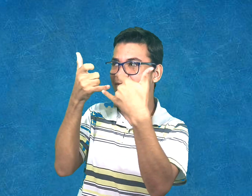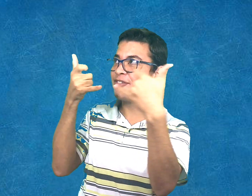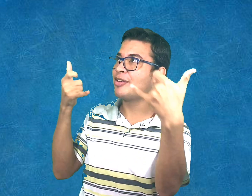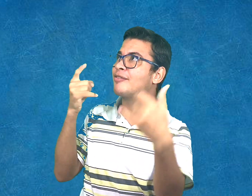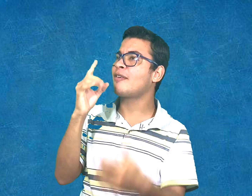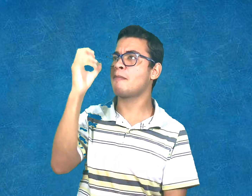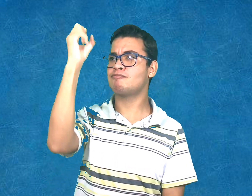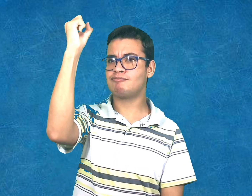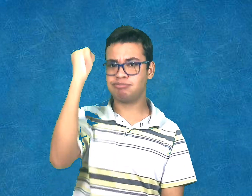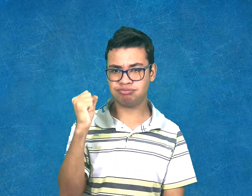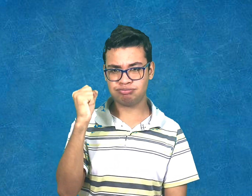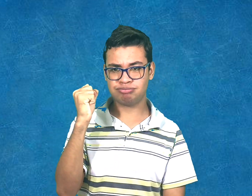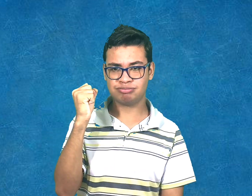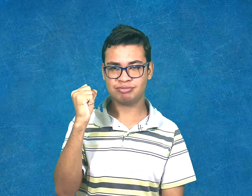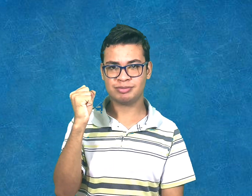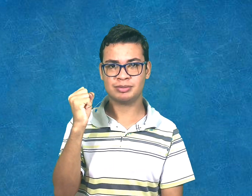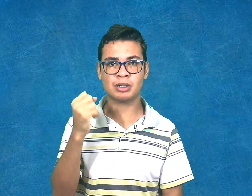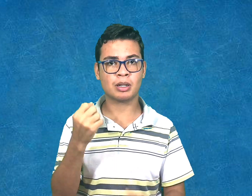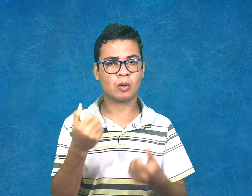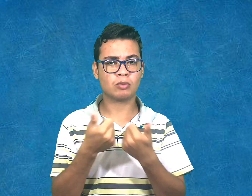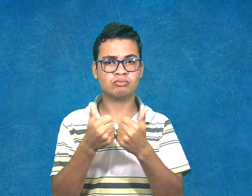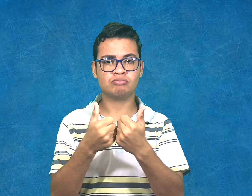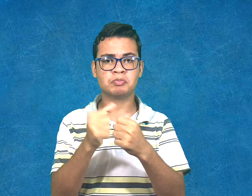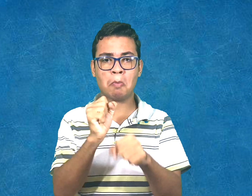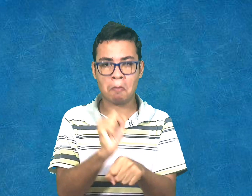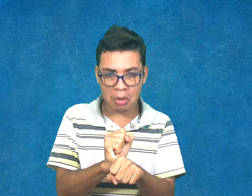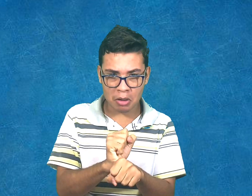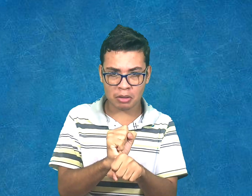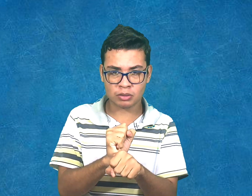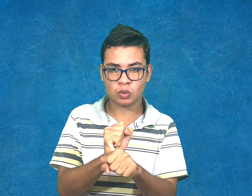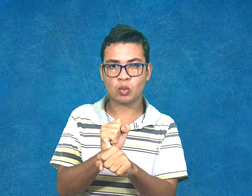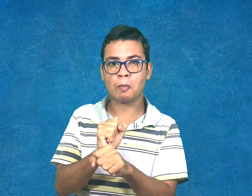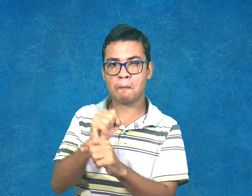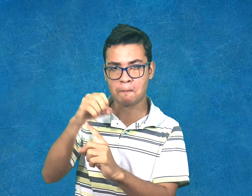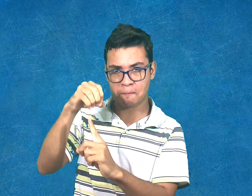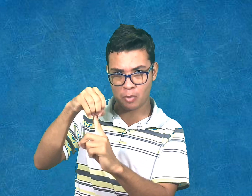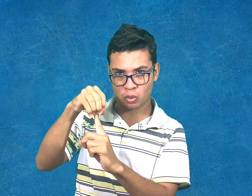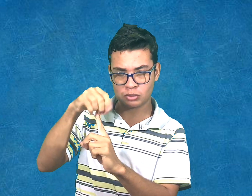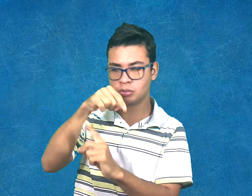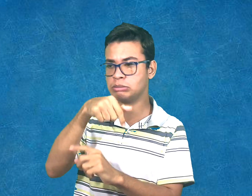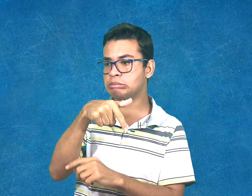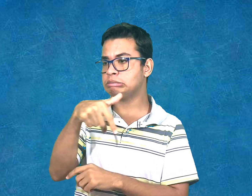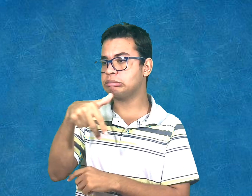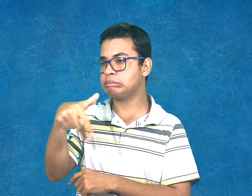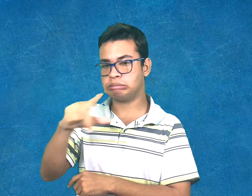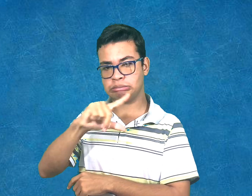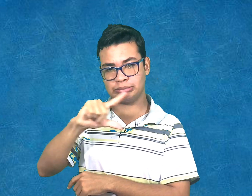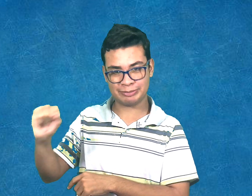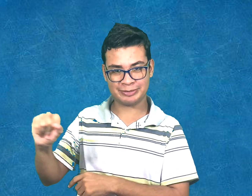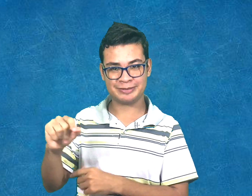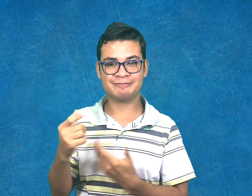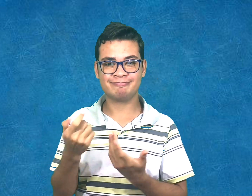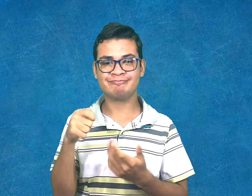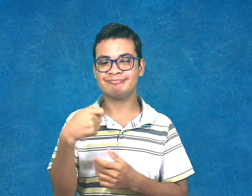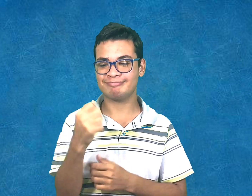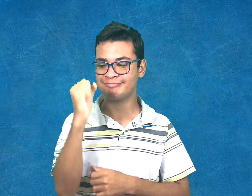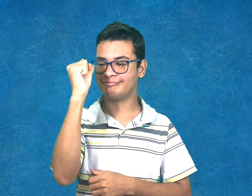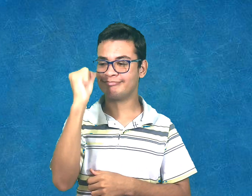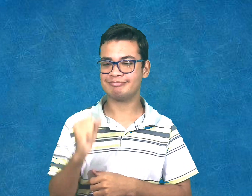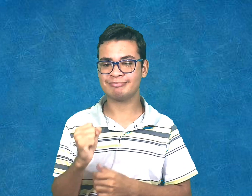puxa. E aí o ônibus para no ponto, você desce e vai embora. Qual que é esse sinal? Como que eu escrevo esse dar sinal